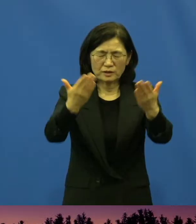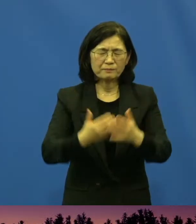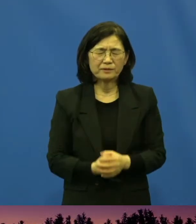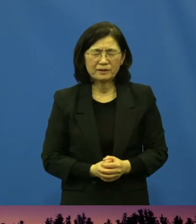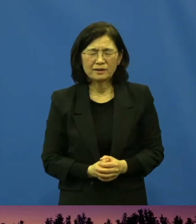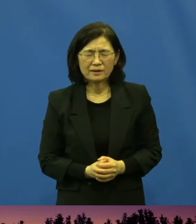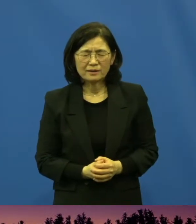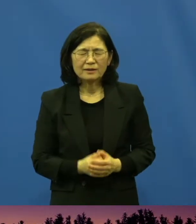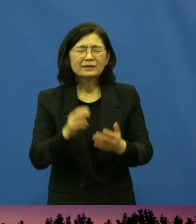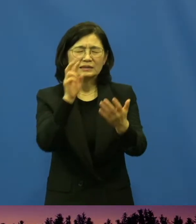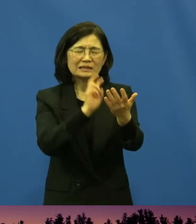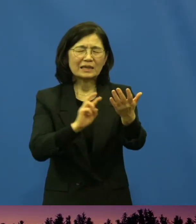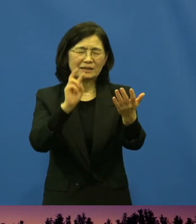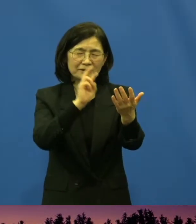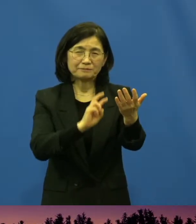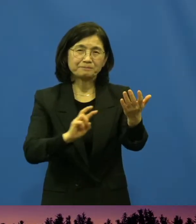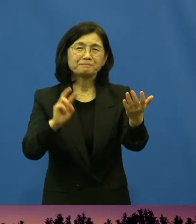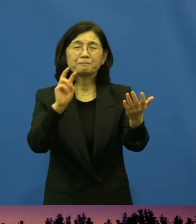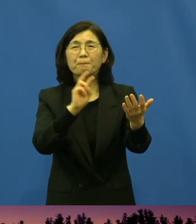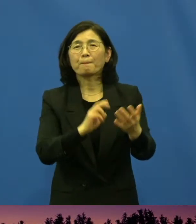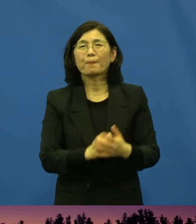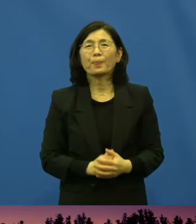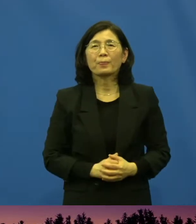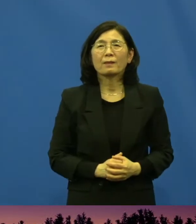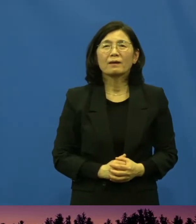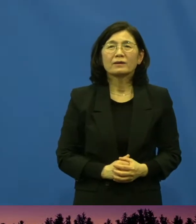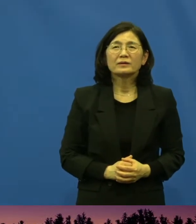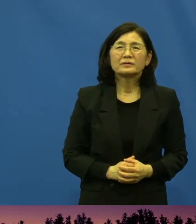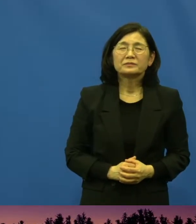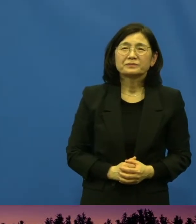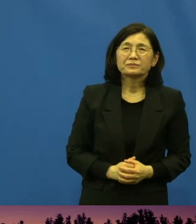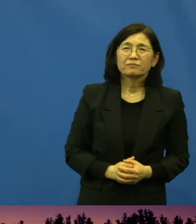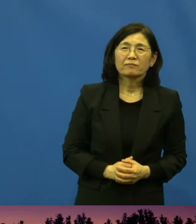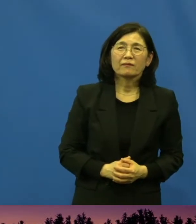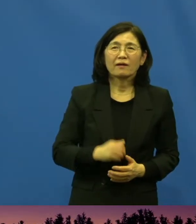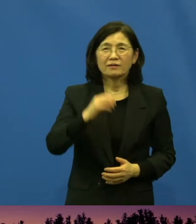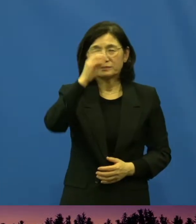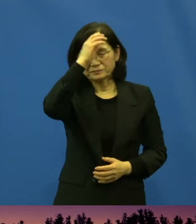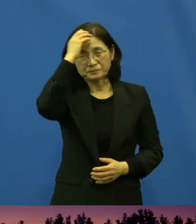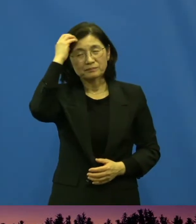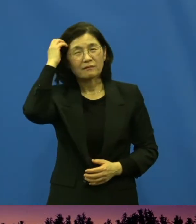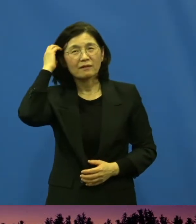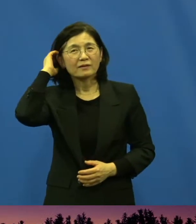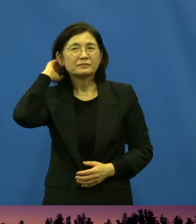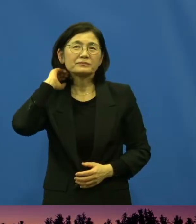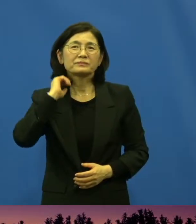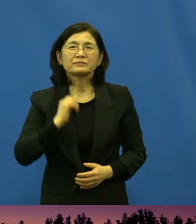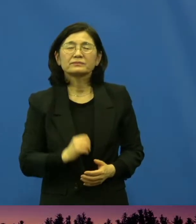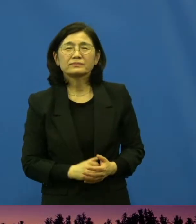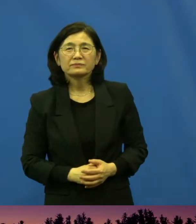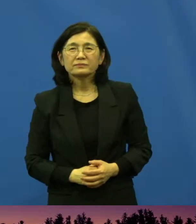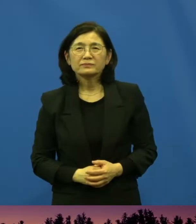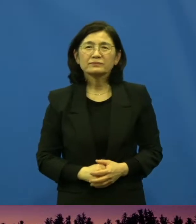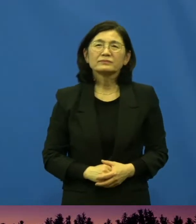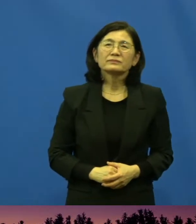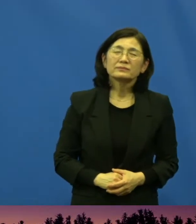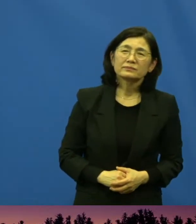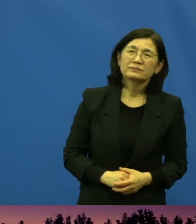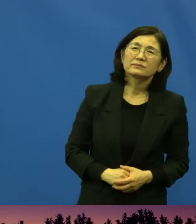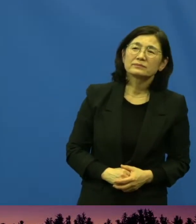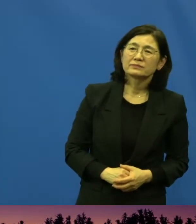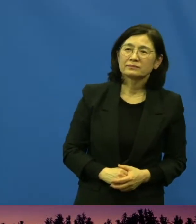자, 찬양 하나 하면서 우리 중고동부 내려오고 같이 또 함께 또 축복하며